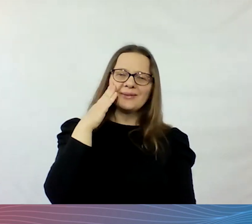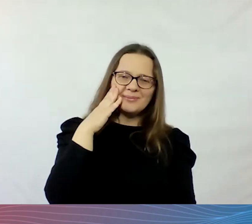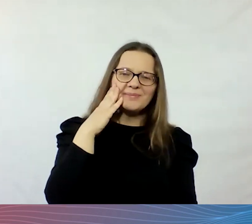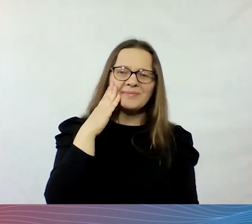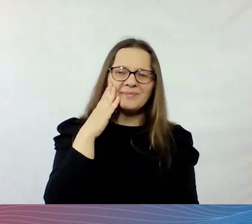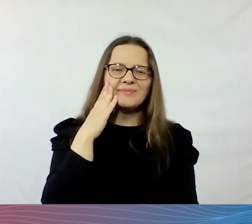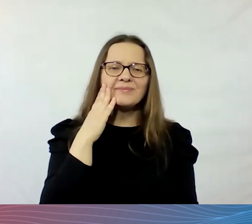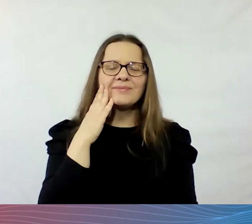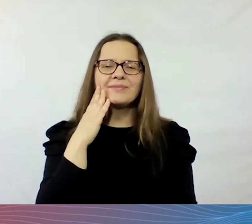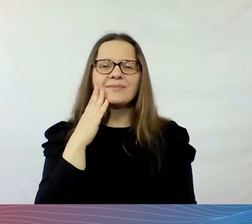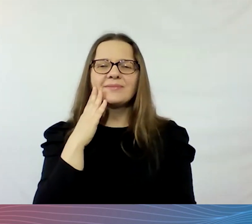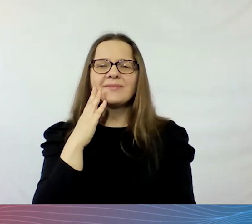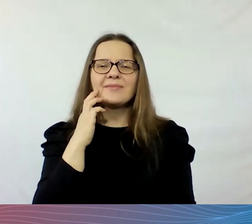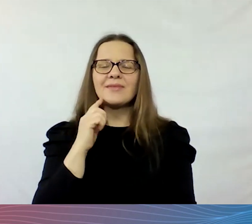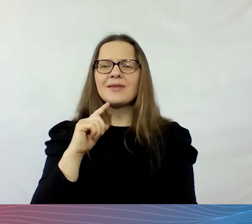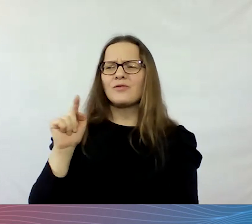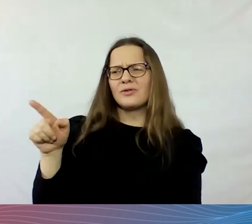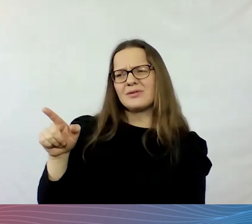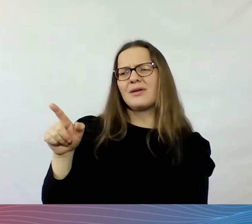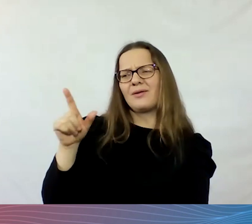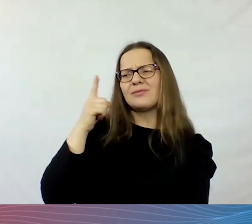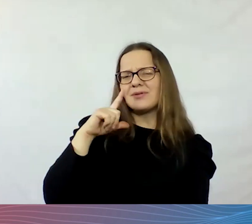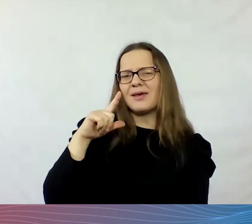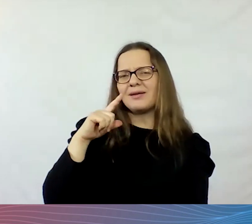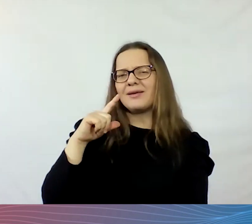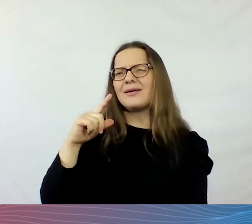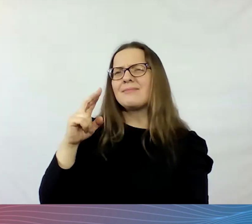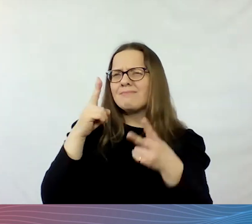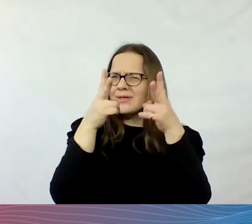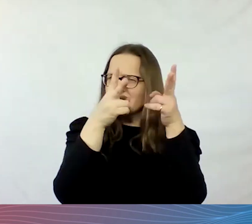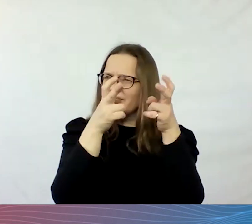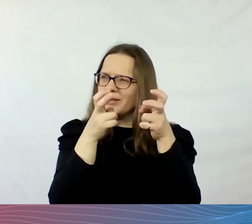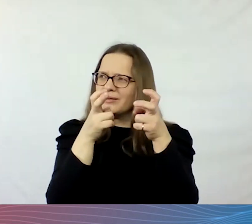Hein, Rafael? Conseguiu vislumbrar alguma coisa ou não?